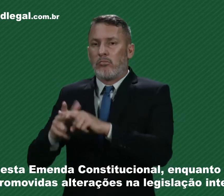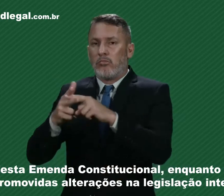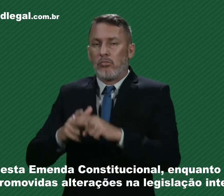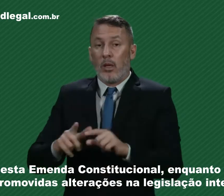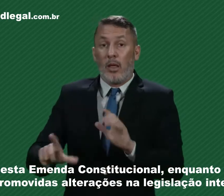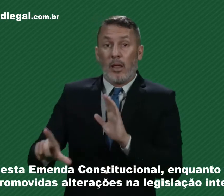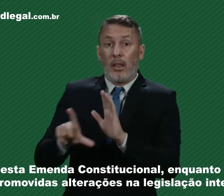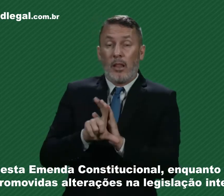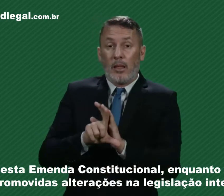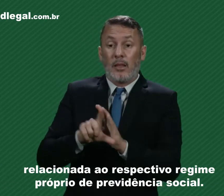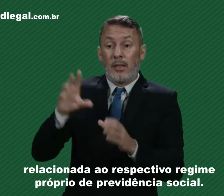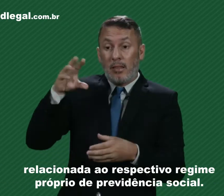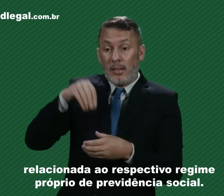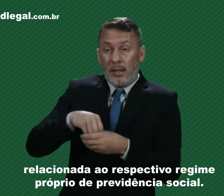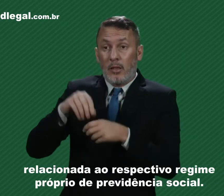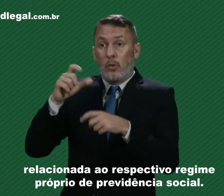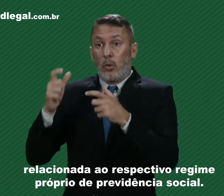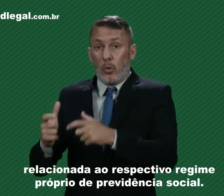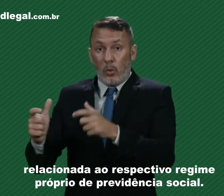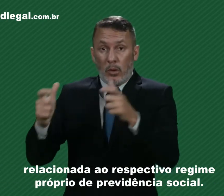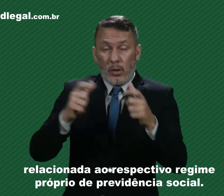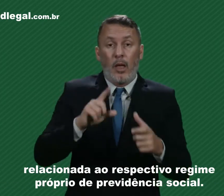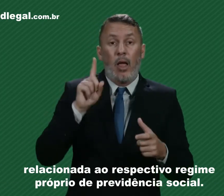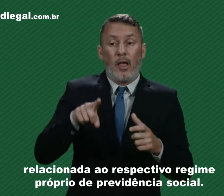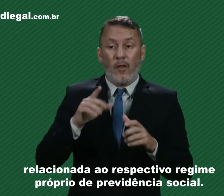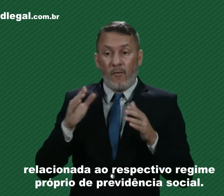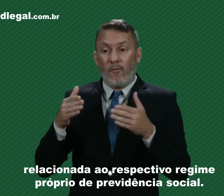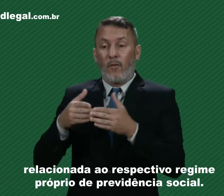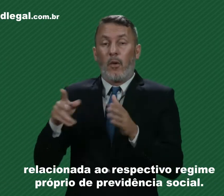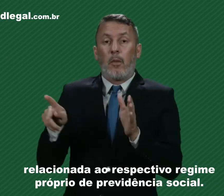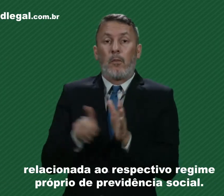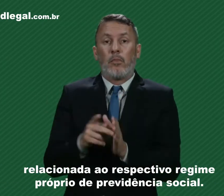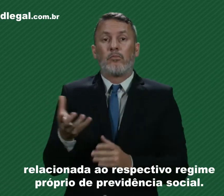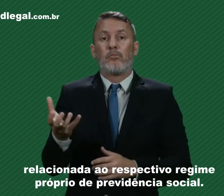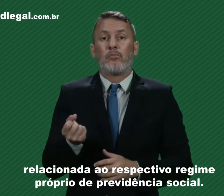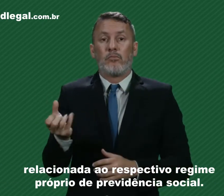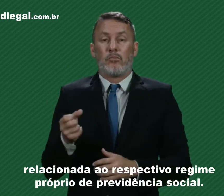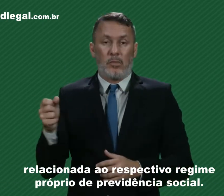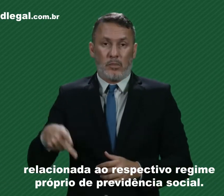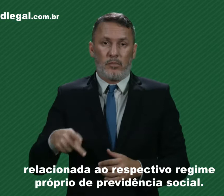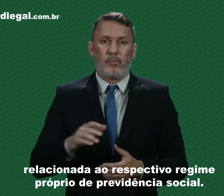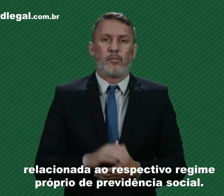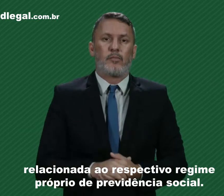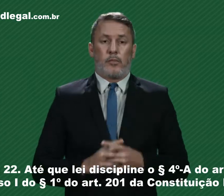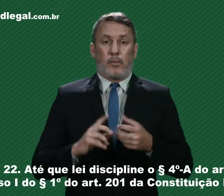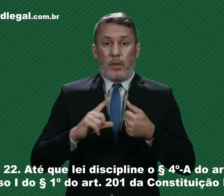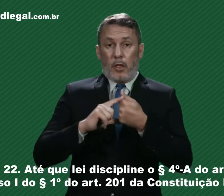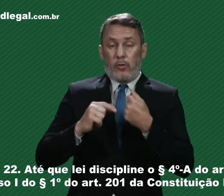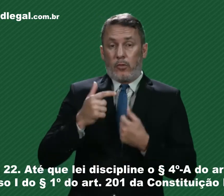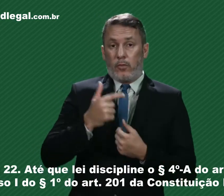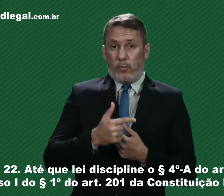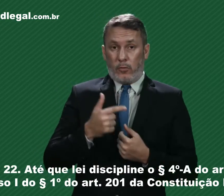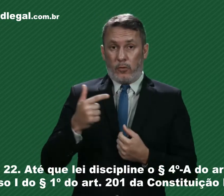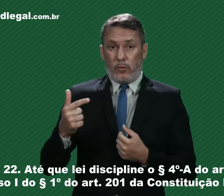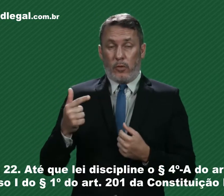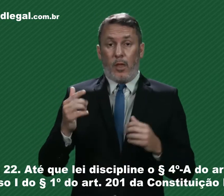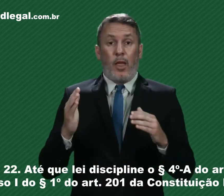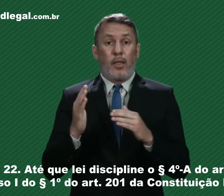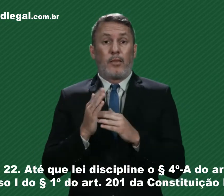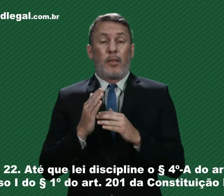na legislação interna relacionada ao respectivo regime próprio de previdência social. Artigo